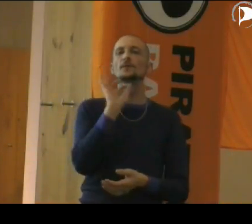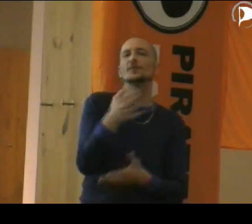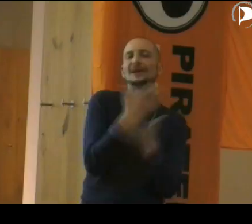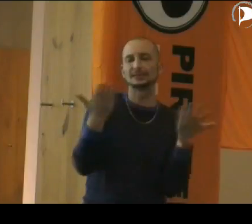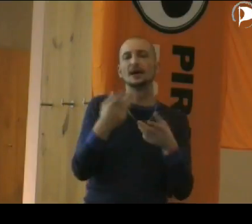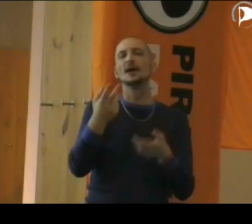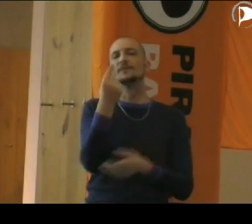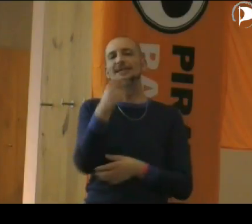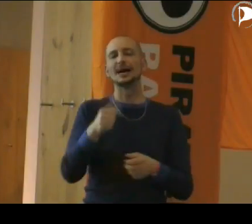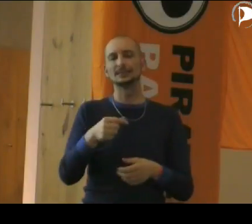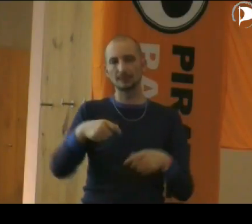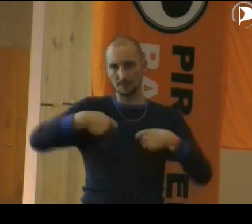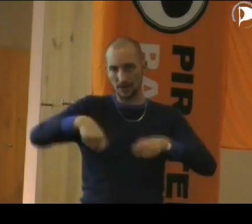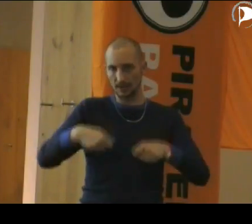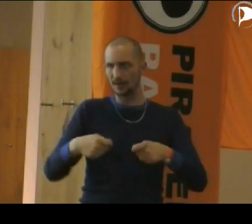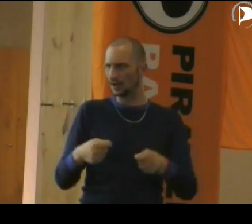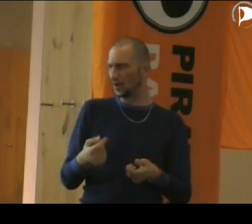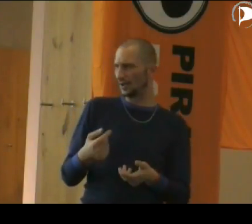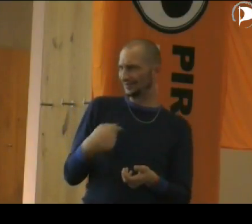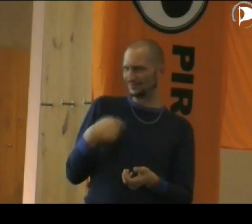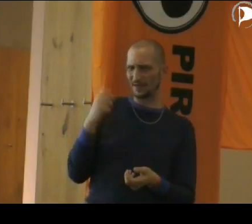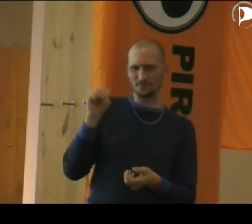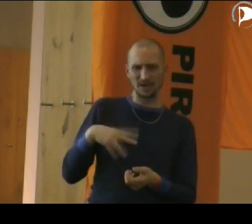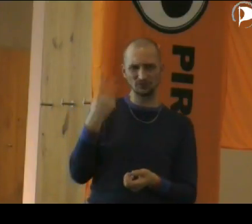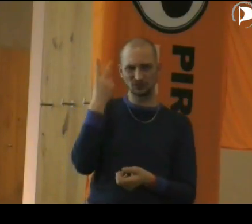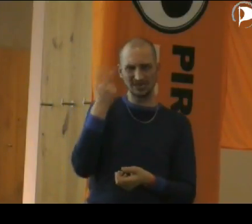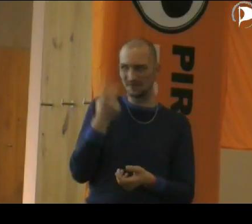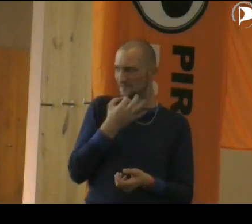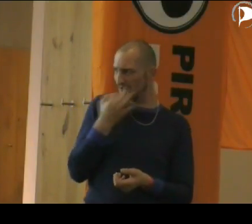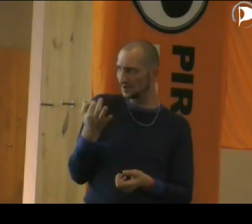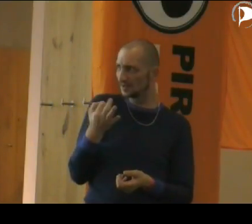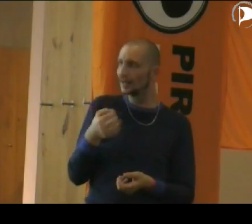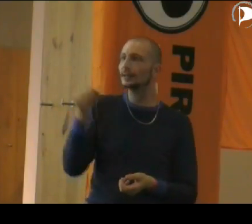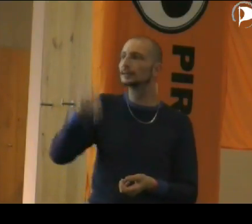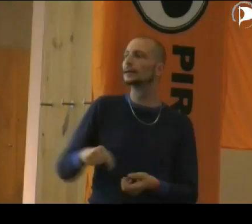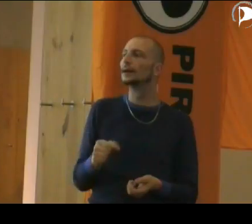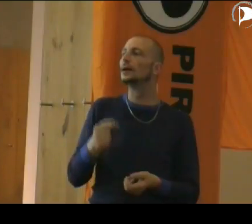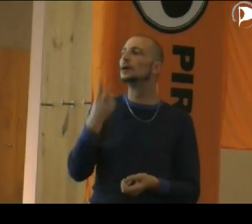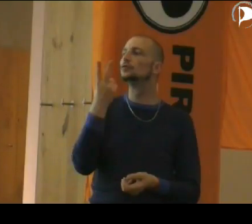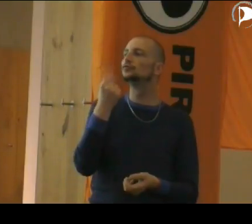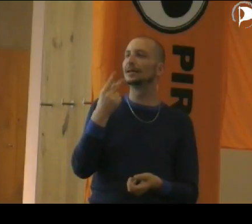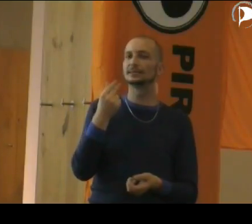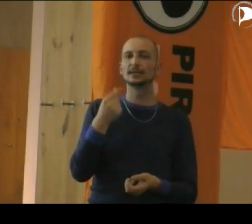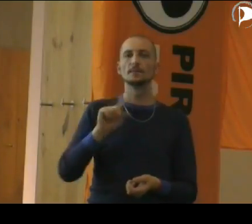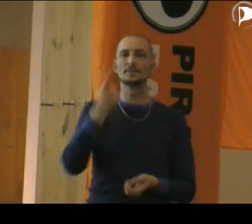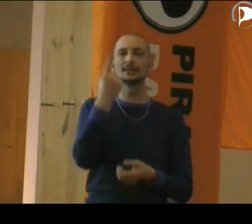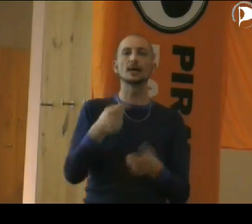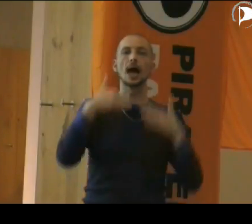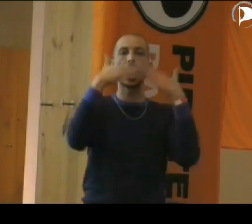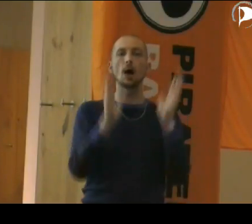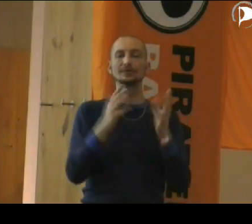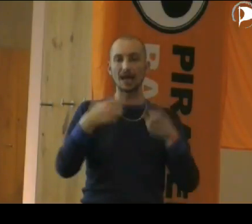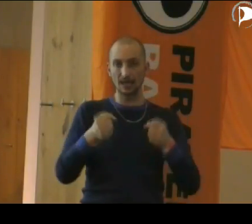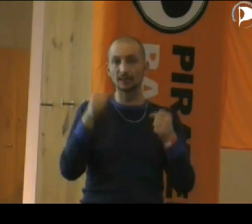werden oder sylvie falsch verstanden ich hab's mal ist da ich will keinen ausweg vor dem vorstand